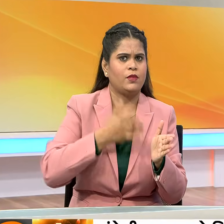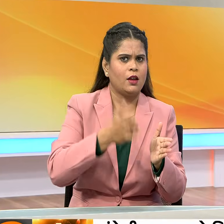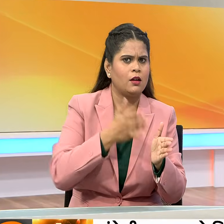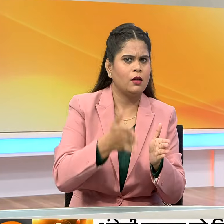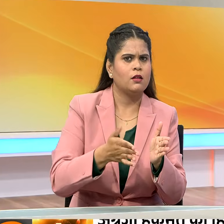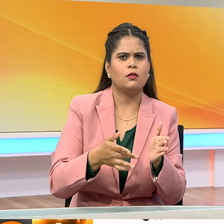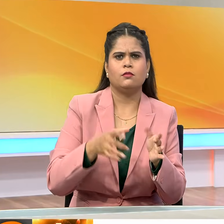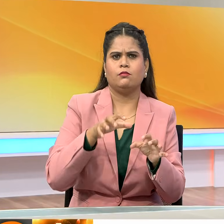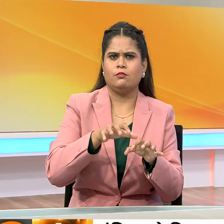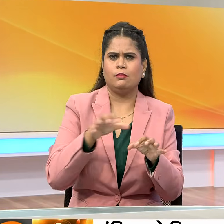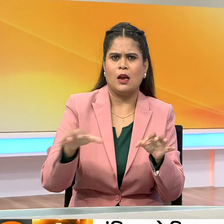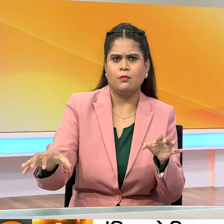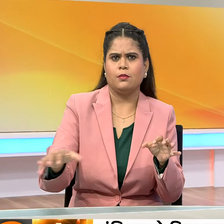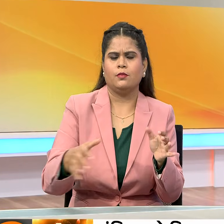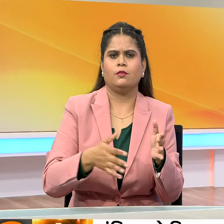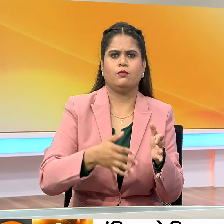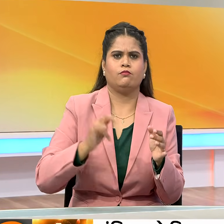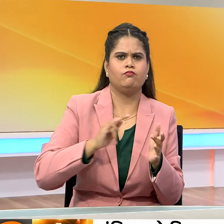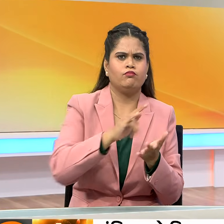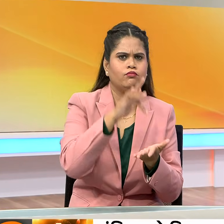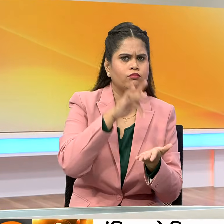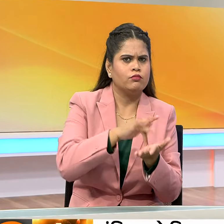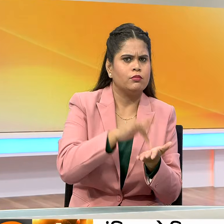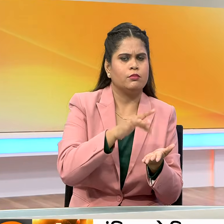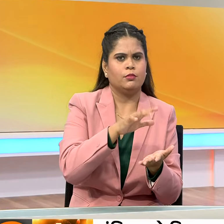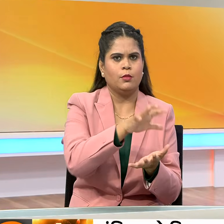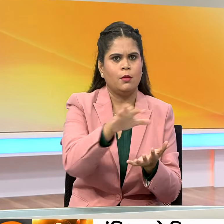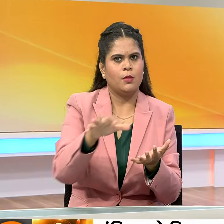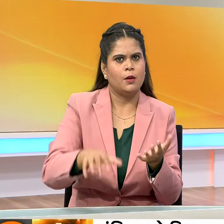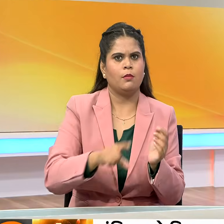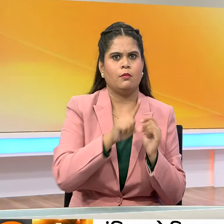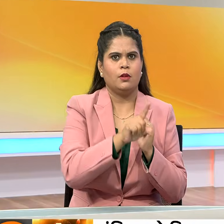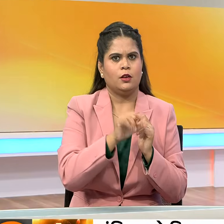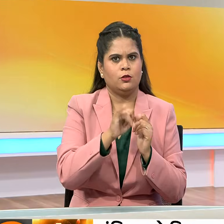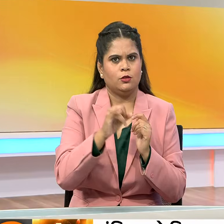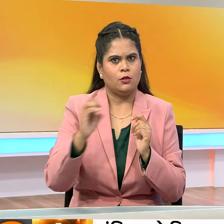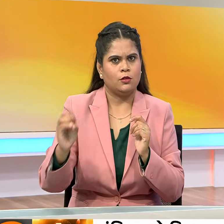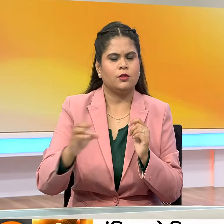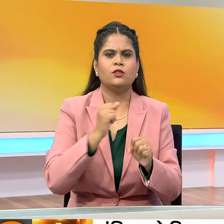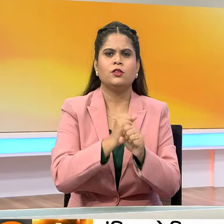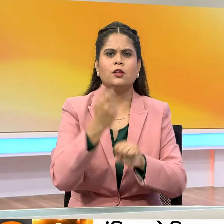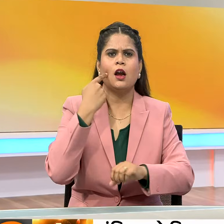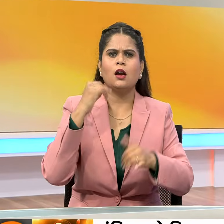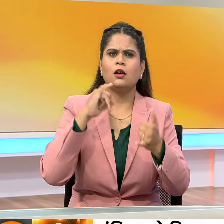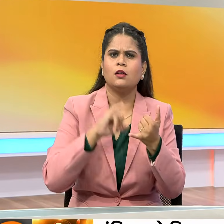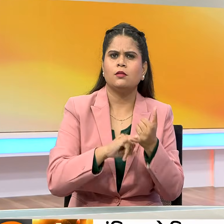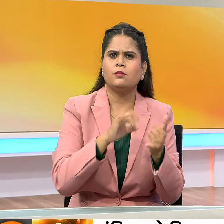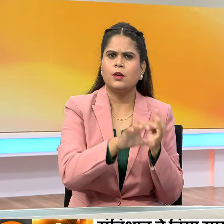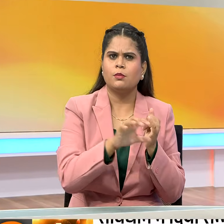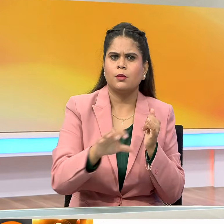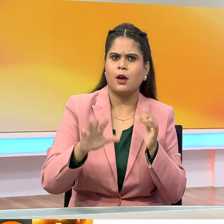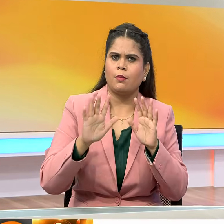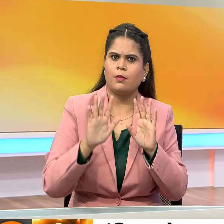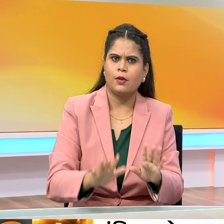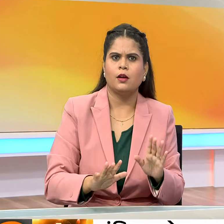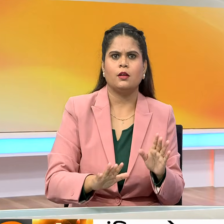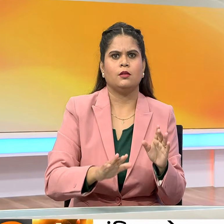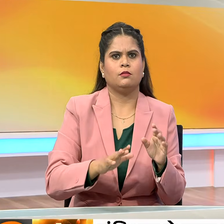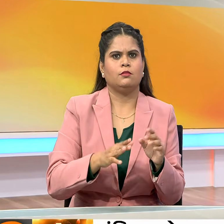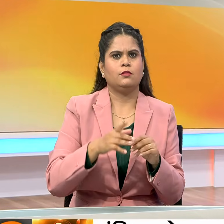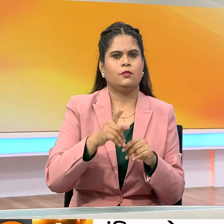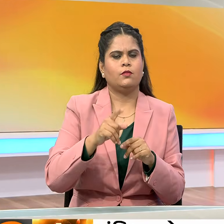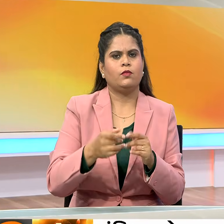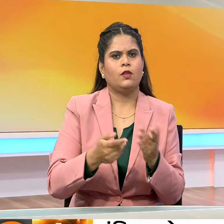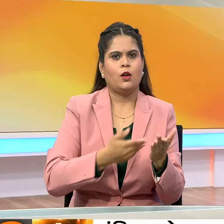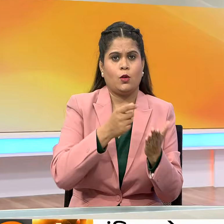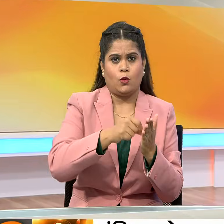और हवाई अड्डों समेत करीब 1,600 GIS आधारित मापदंड हैं। कॉन्क्लेव में चैंपियंस एंड चैलेंजर्स रिपोर्ट भी